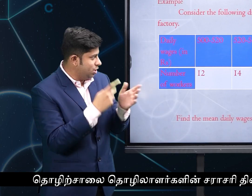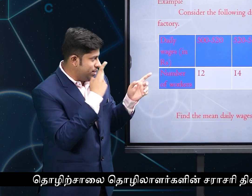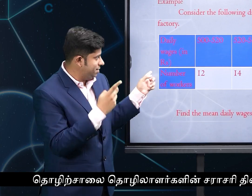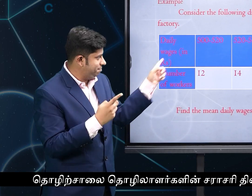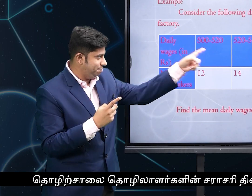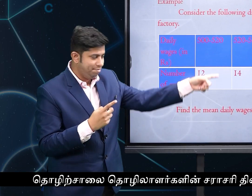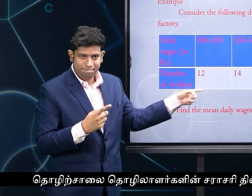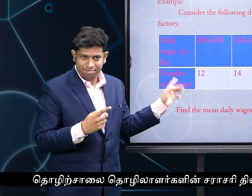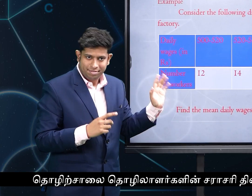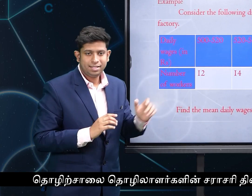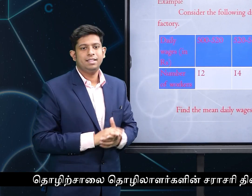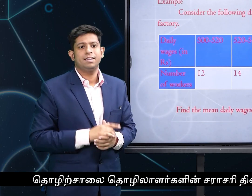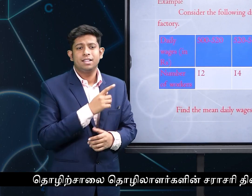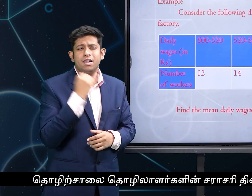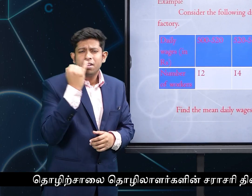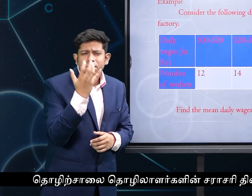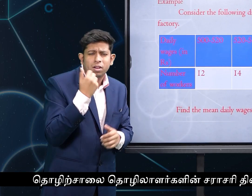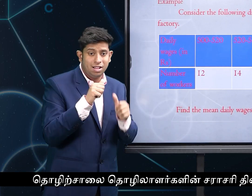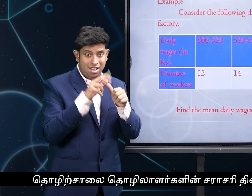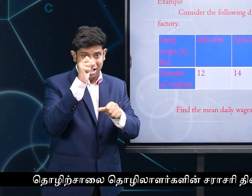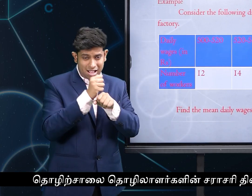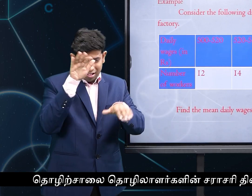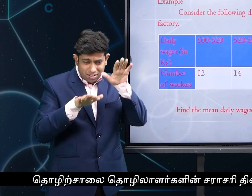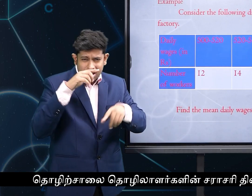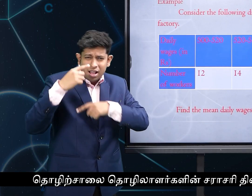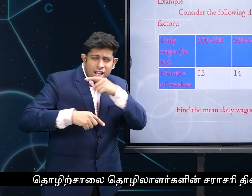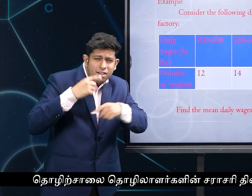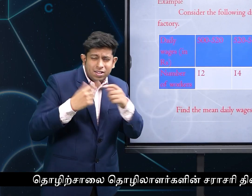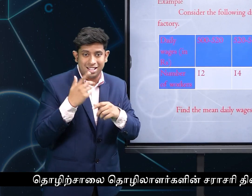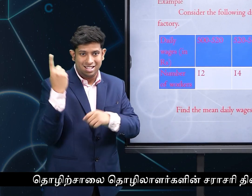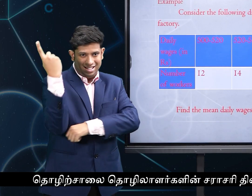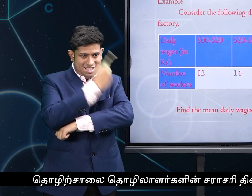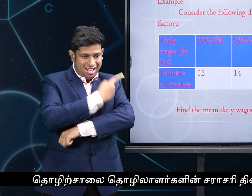தொழிற்சாலை தொழிலாளர்களின் சராசரி தினசரி ஊதியத்தை கண்டறியவும்.